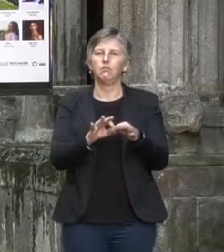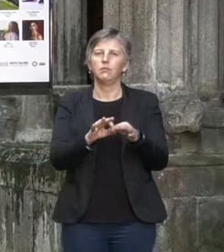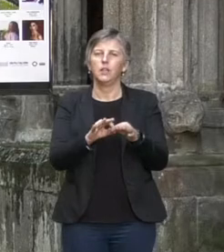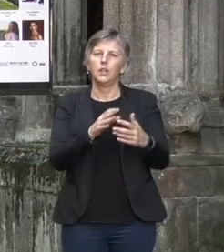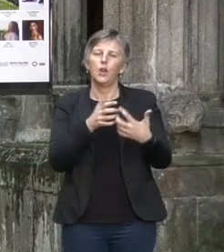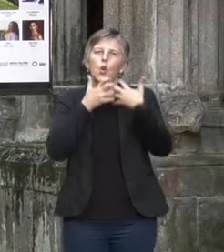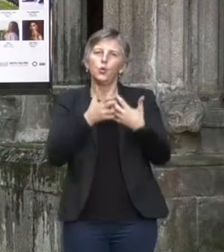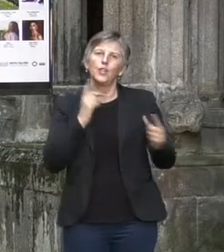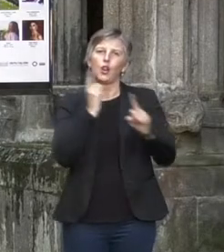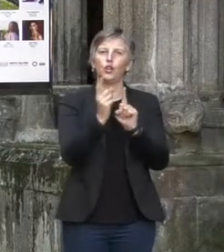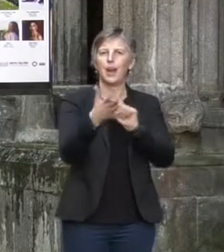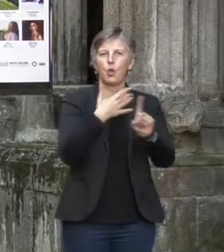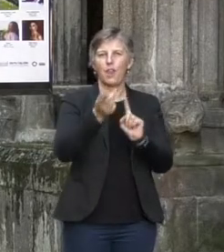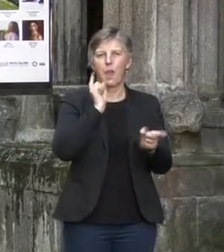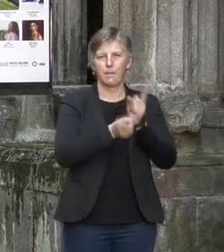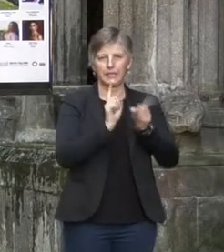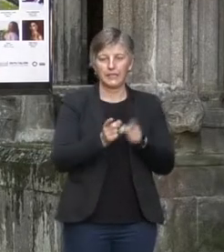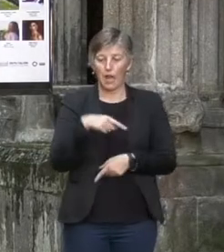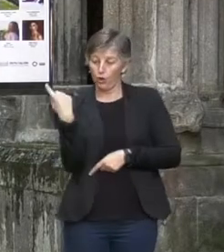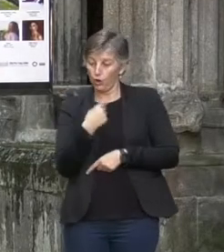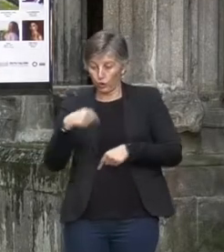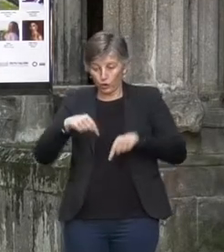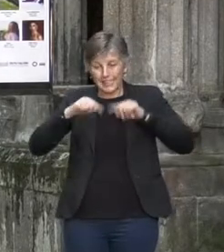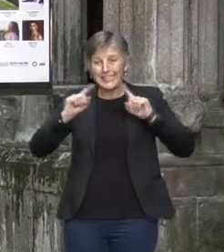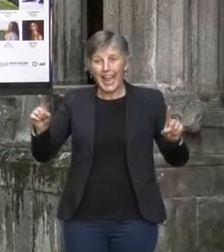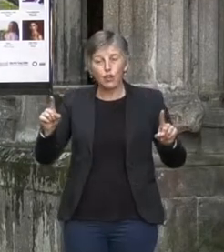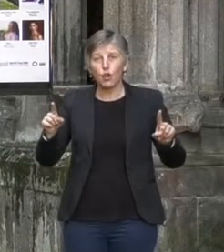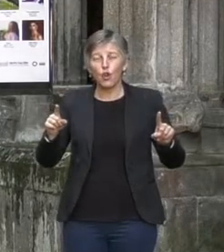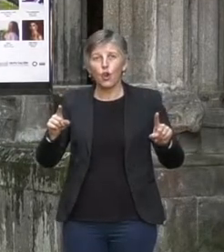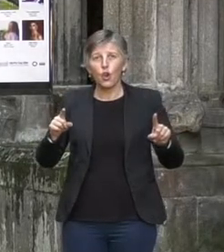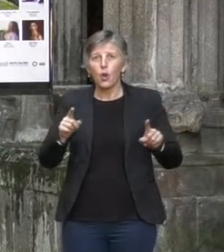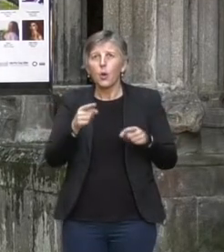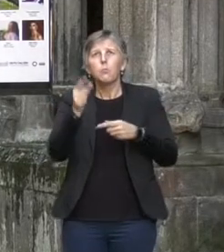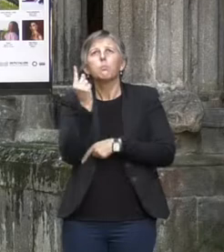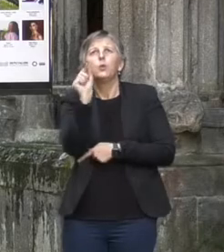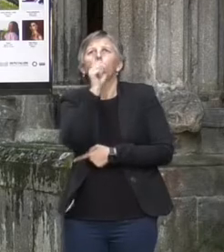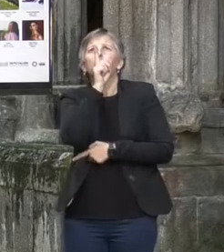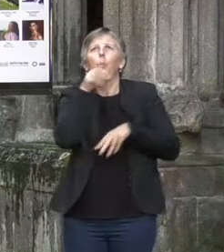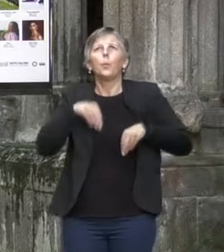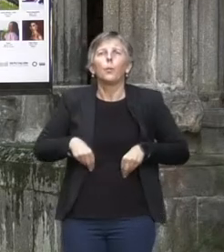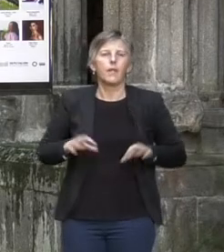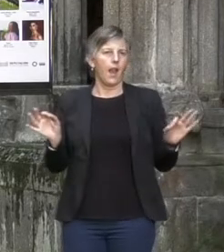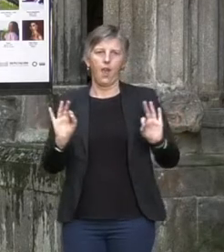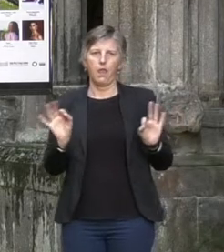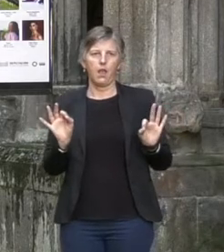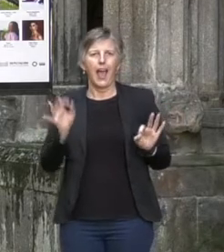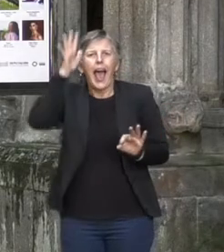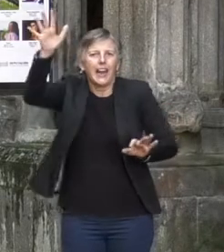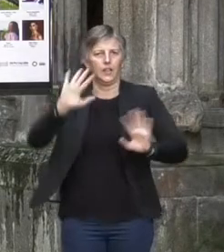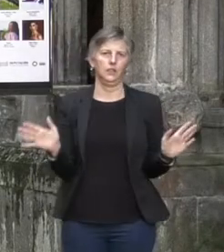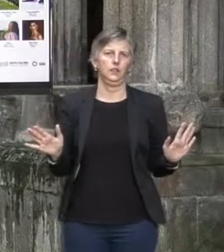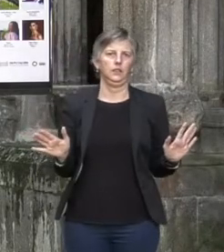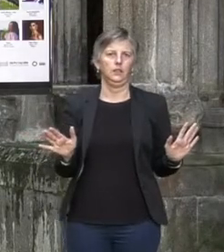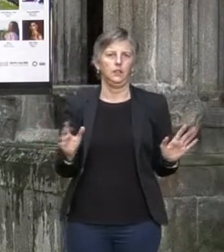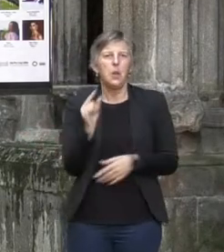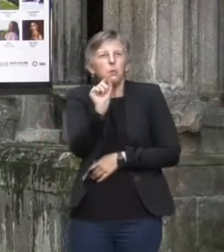violencias machistas. Nos, este ano, non imos facer minutos de silencio. Estamos fartas